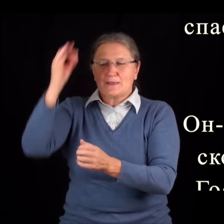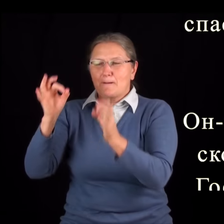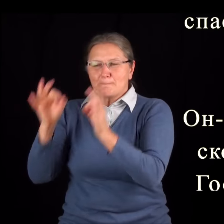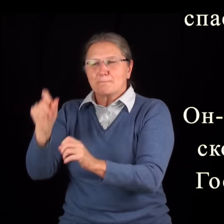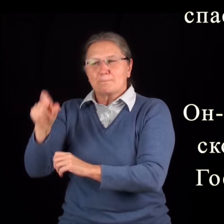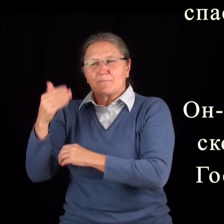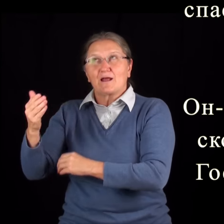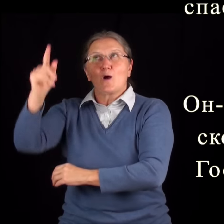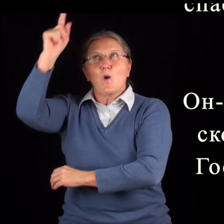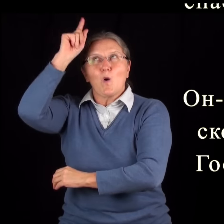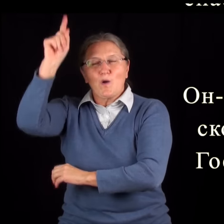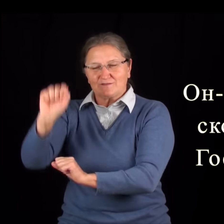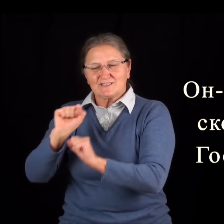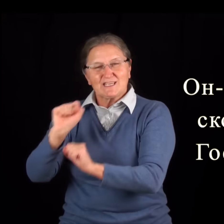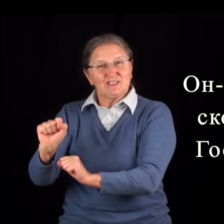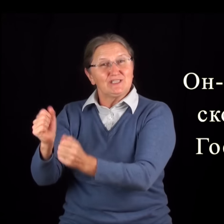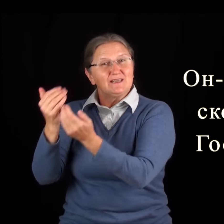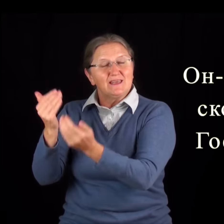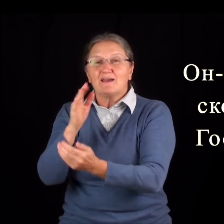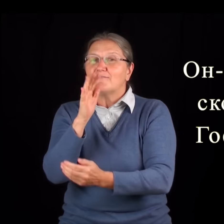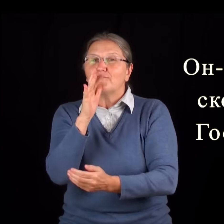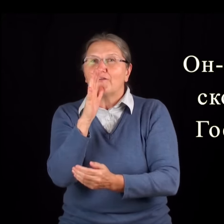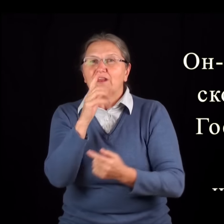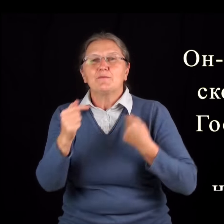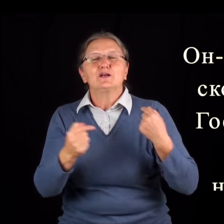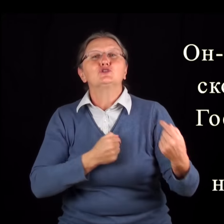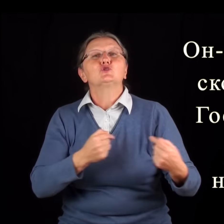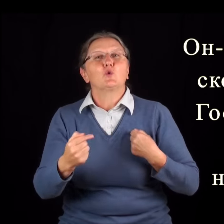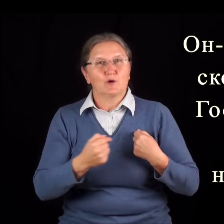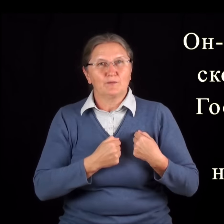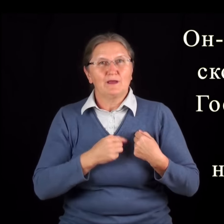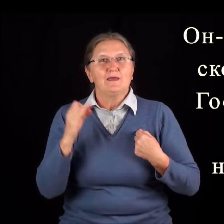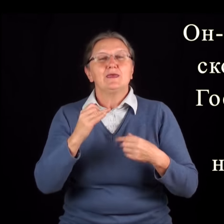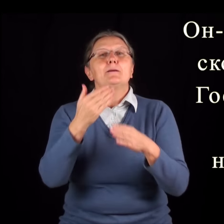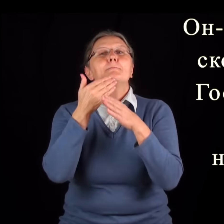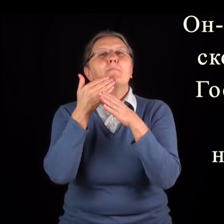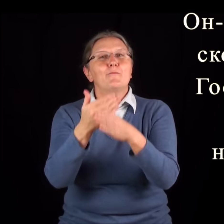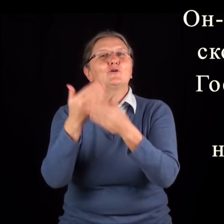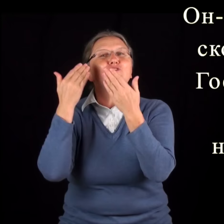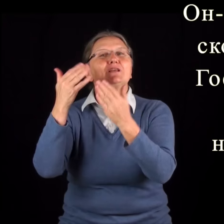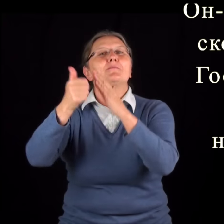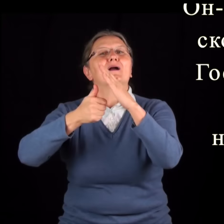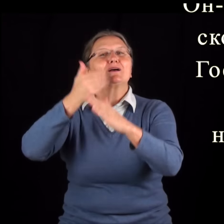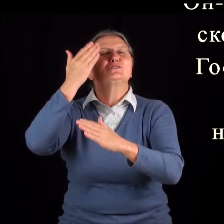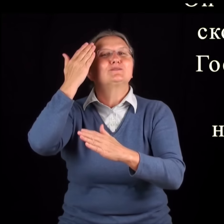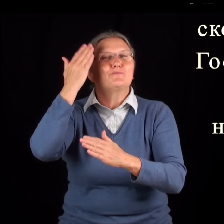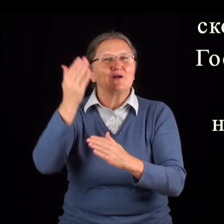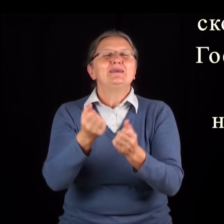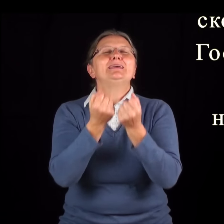праведникам. Он защита их во время скорби. И поможет им Господь, и